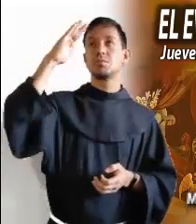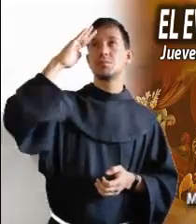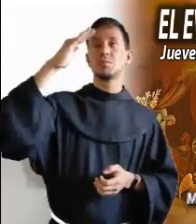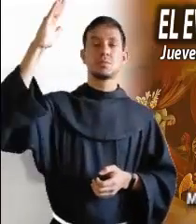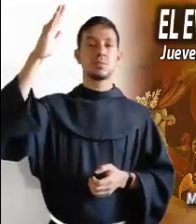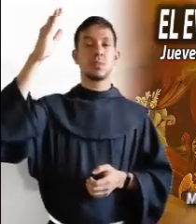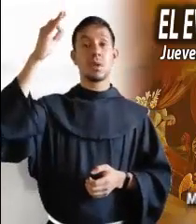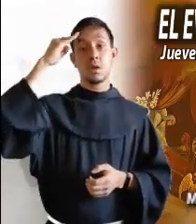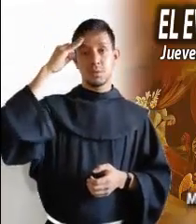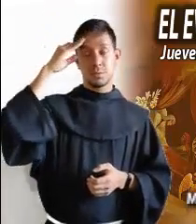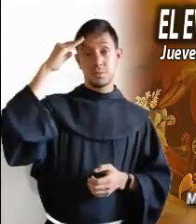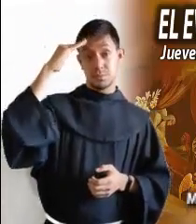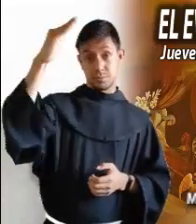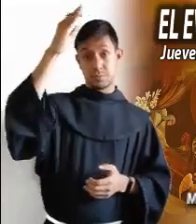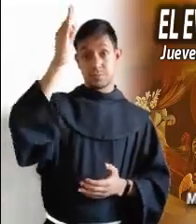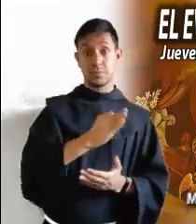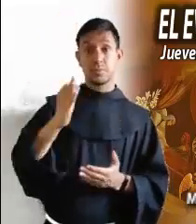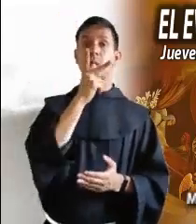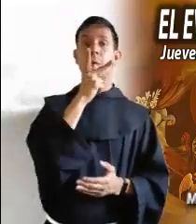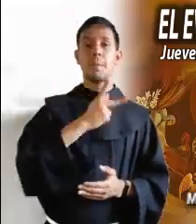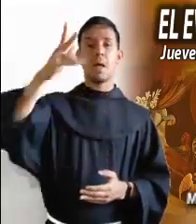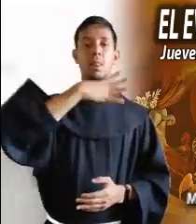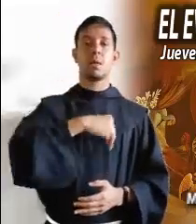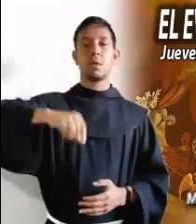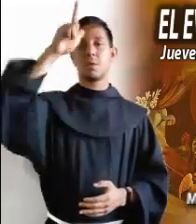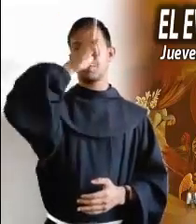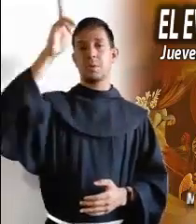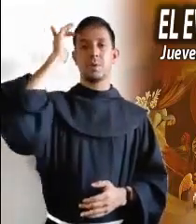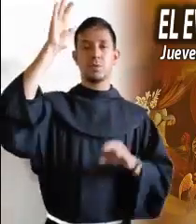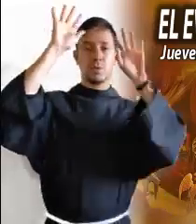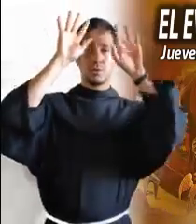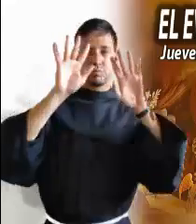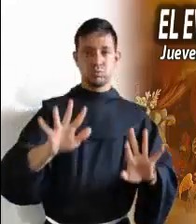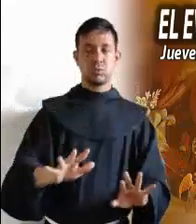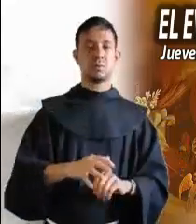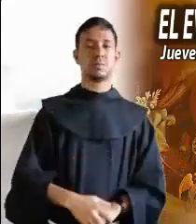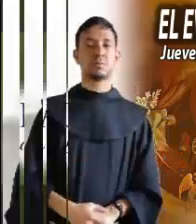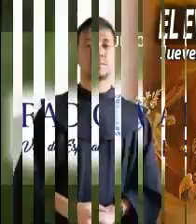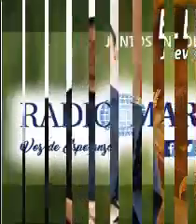Señor. El Señor te bendiga en nombre del Padre, y del Hijo, y del Espíritu Santo.